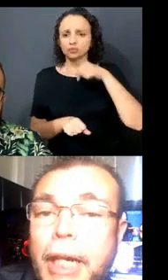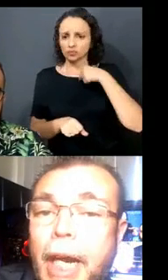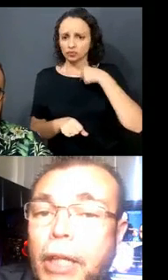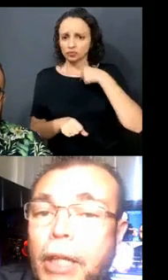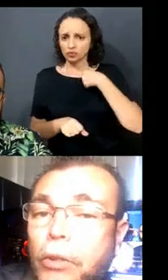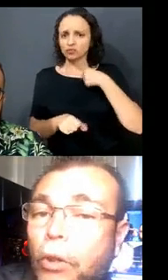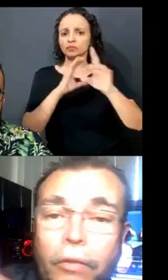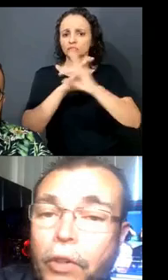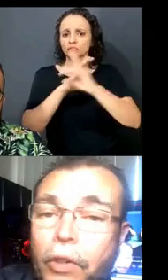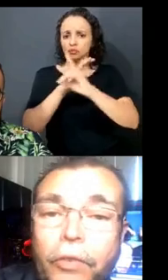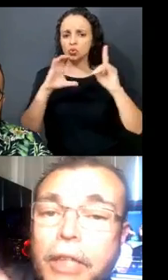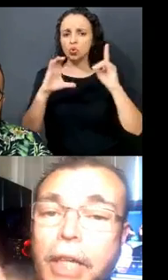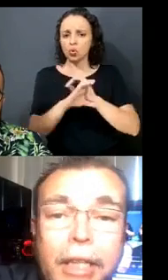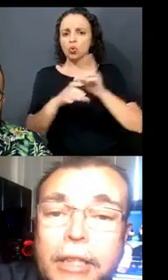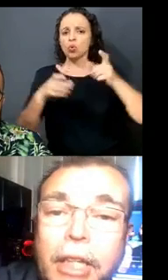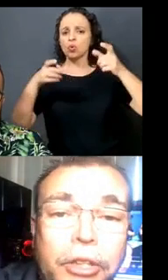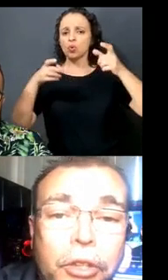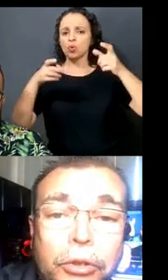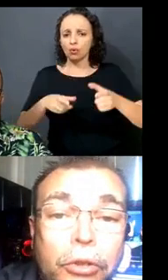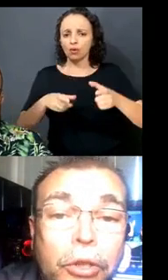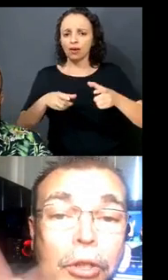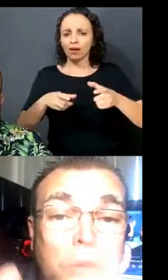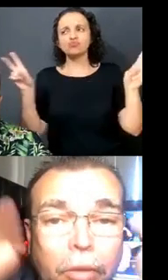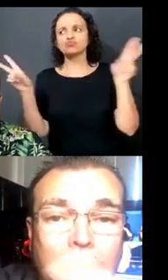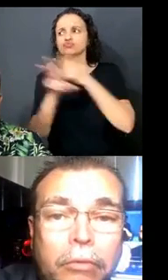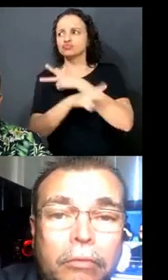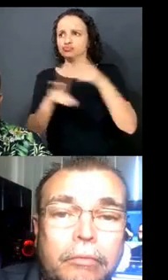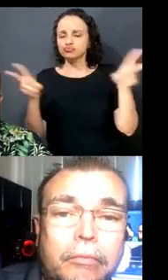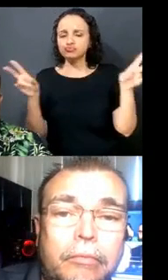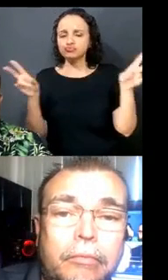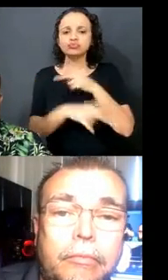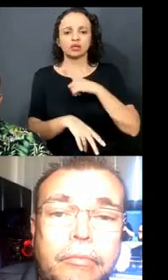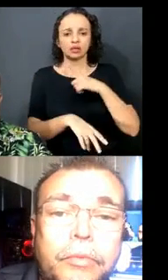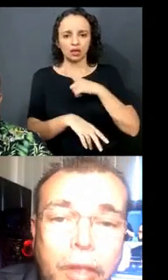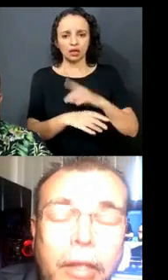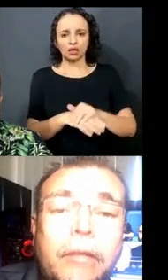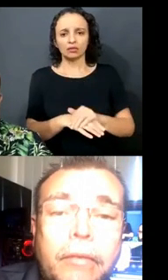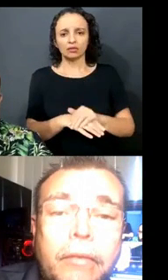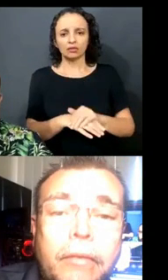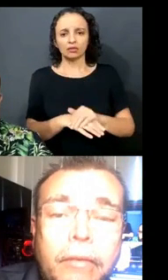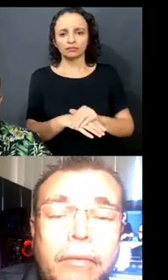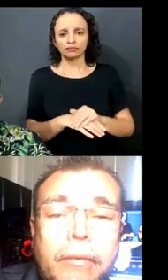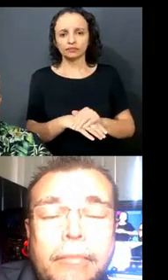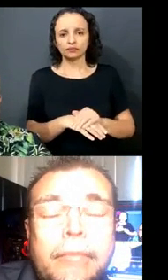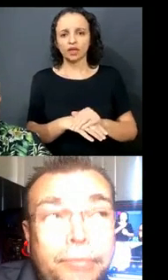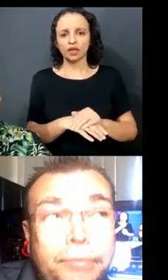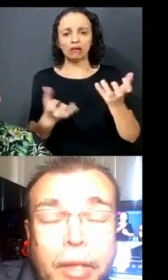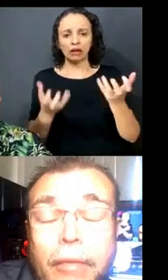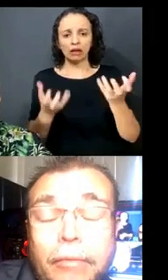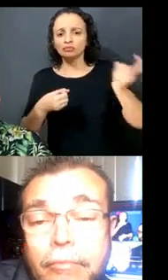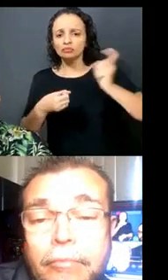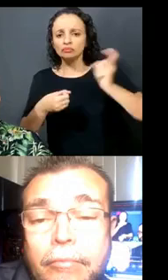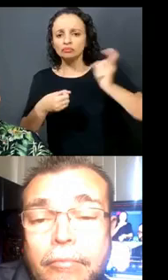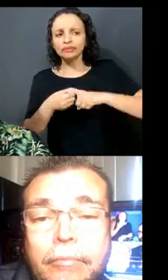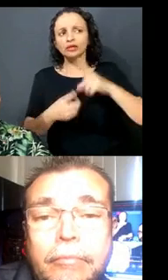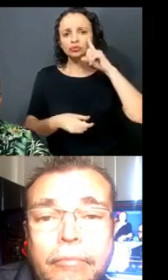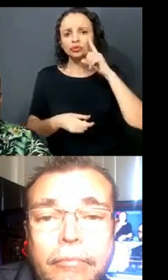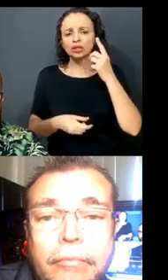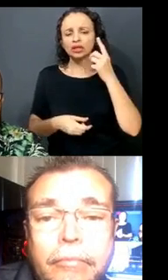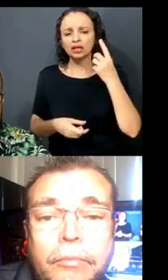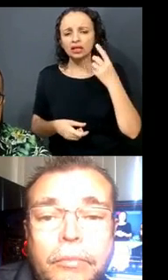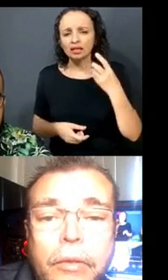Eles comunicaram ontem que não vão voltar até 6 de junho, por enquanto. Entendeu? Entendi. Então,